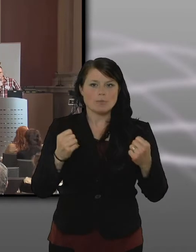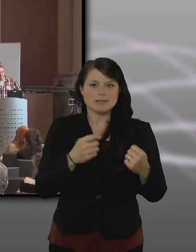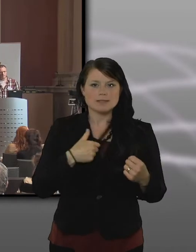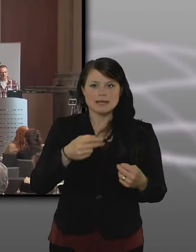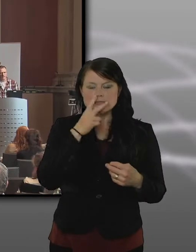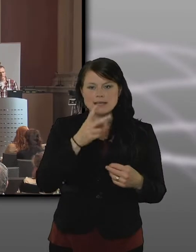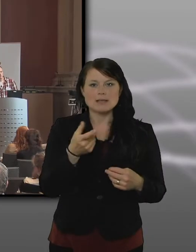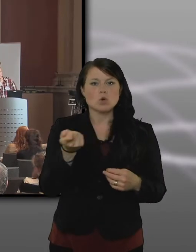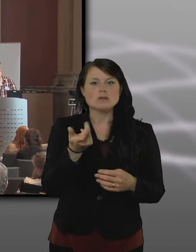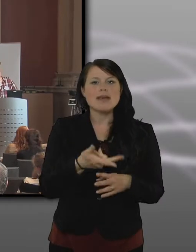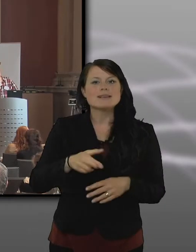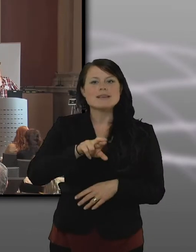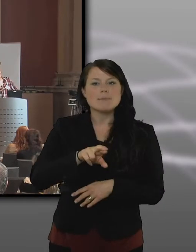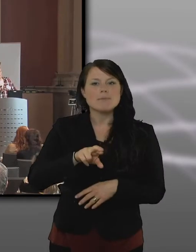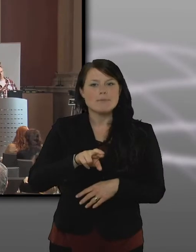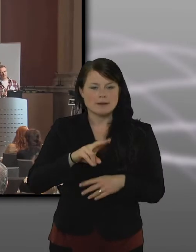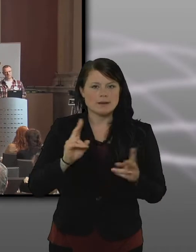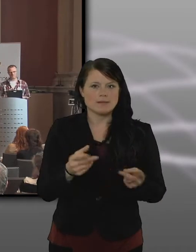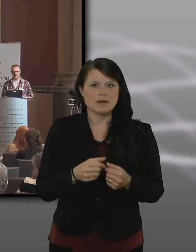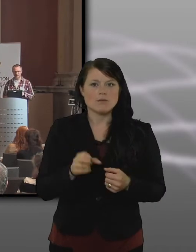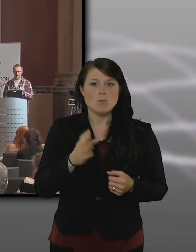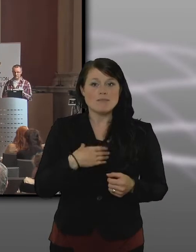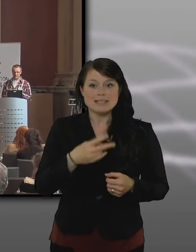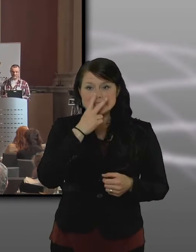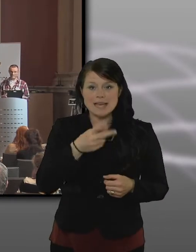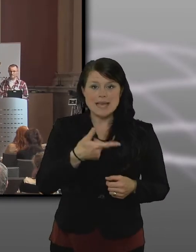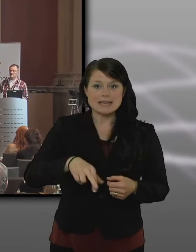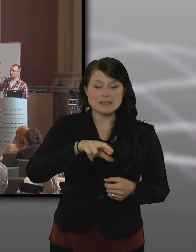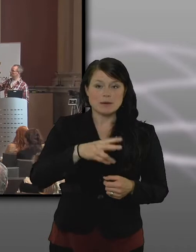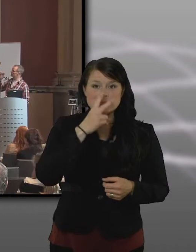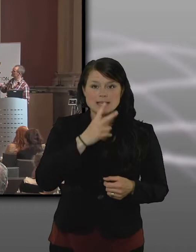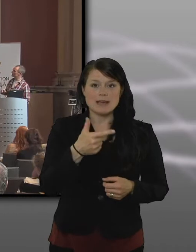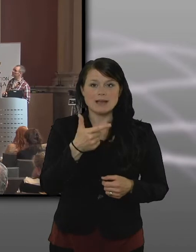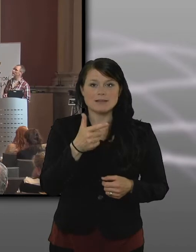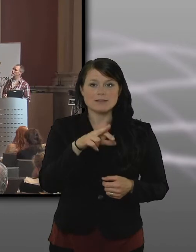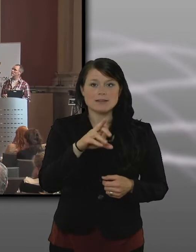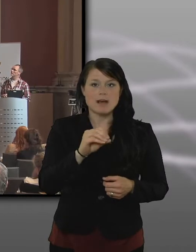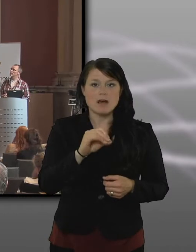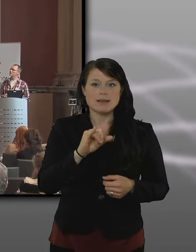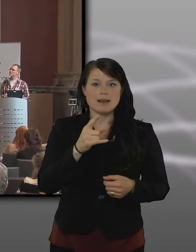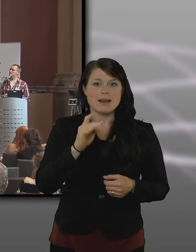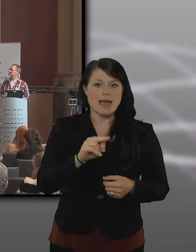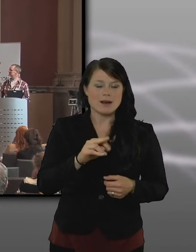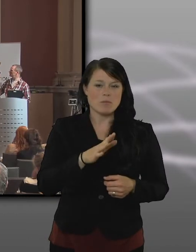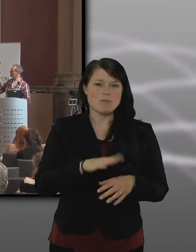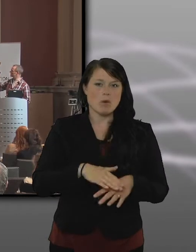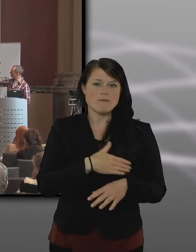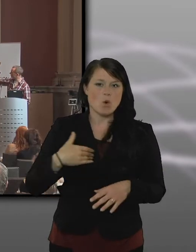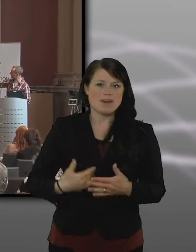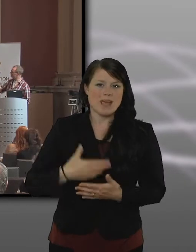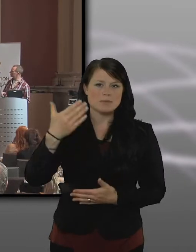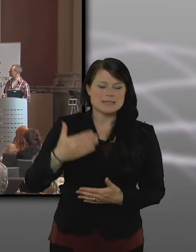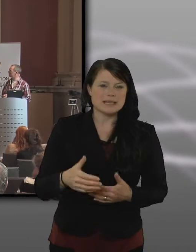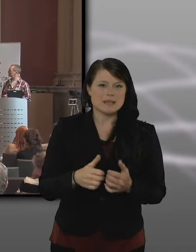något exempel. Nu är det så, för att se de exemplen. Vi kan se på trailers här på vår sida. Men för att se exemplen på